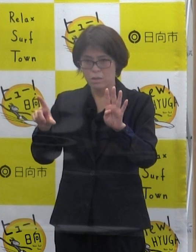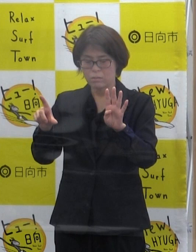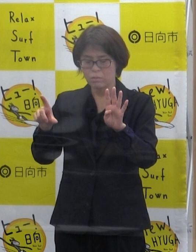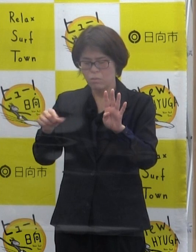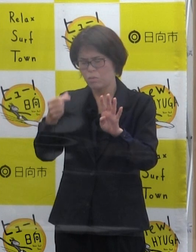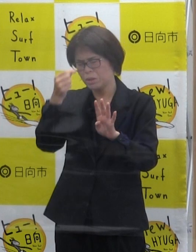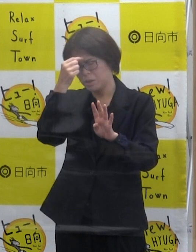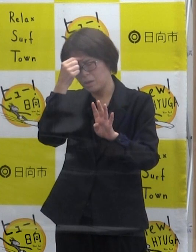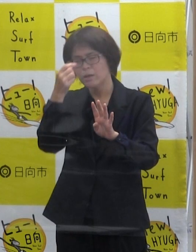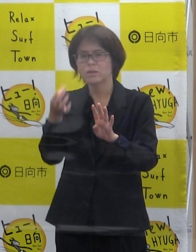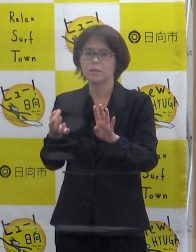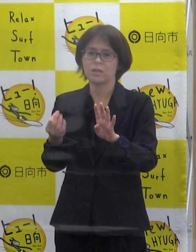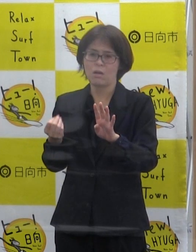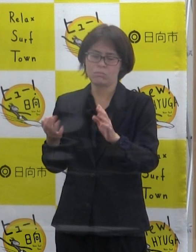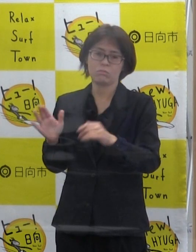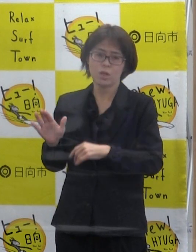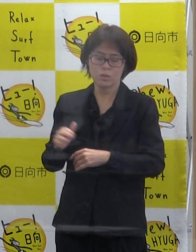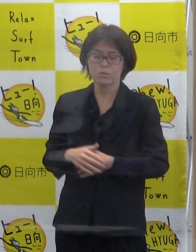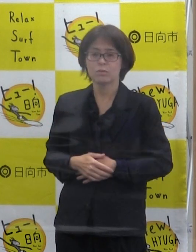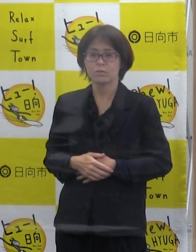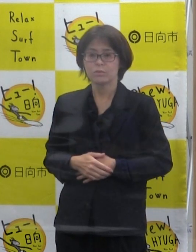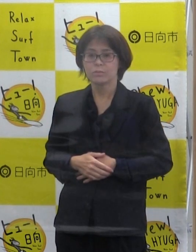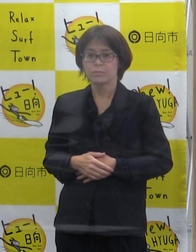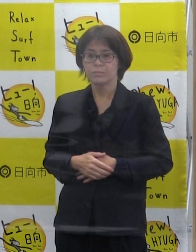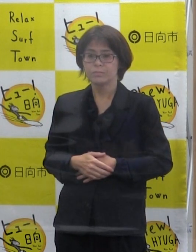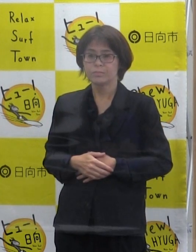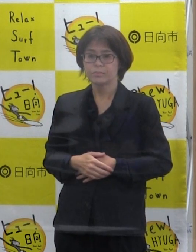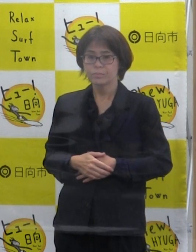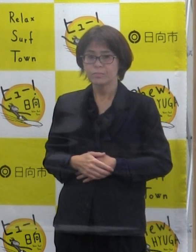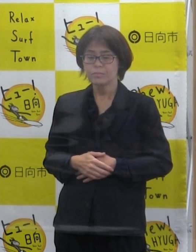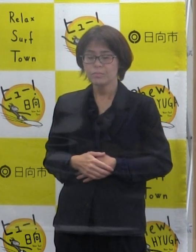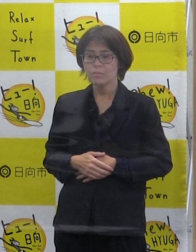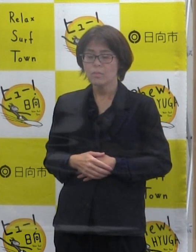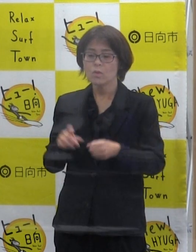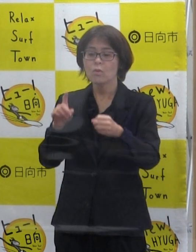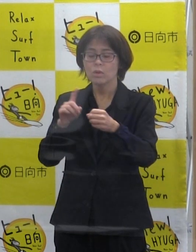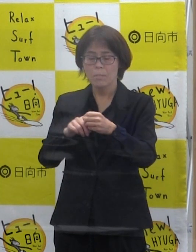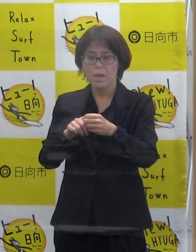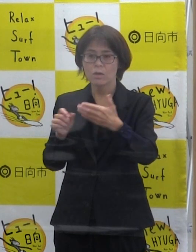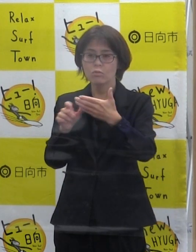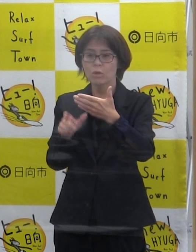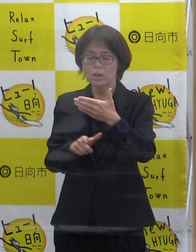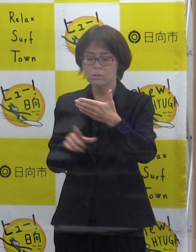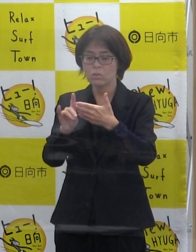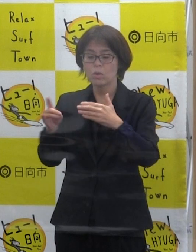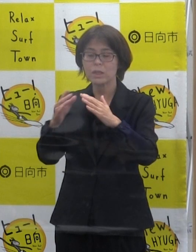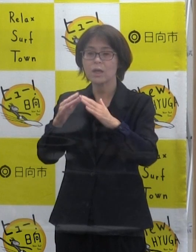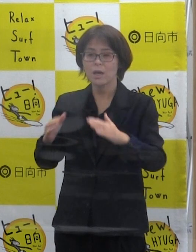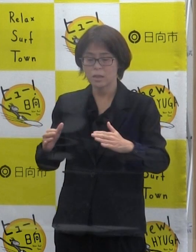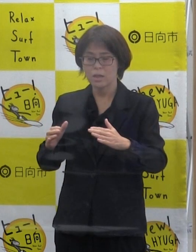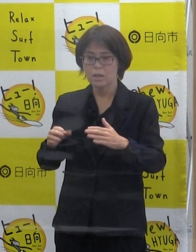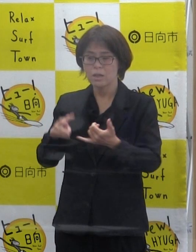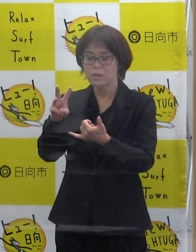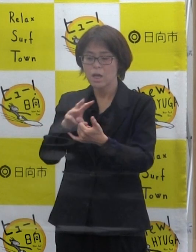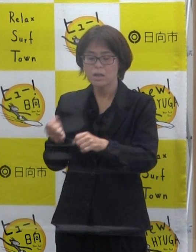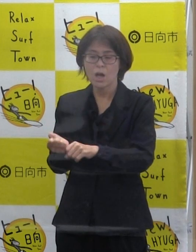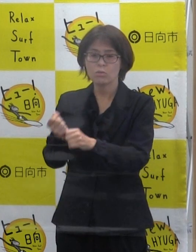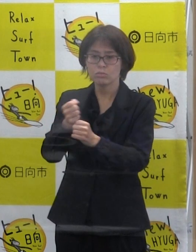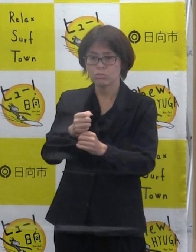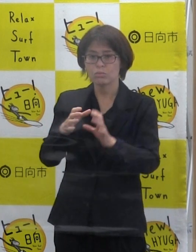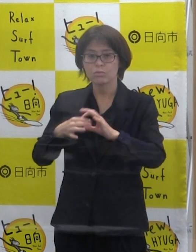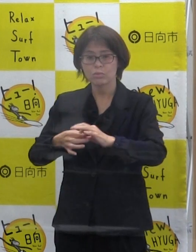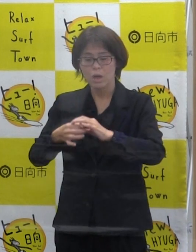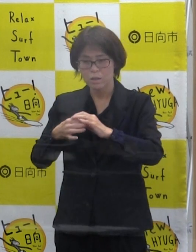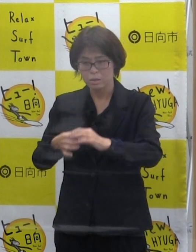みとなったところであります。そのため、9月議会におきまして、災害復旧関連経